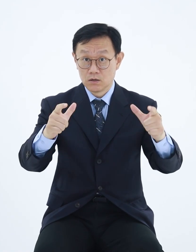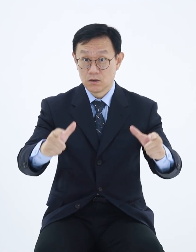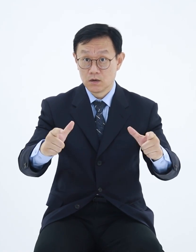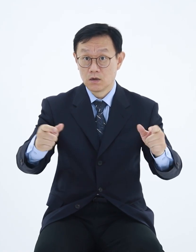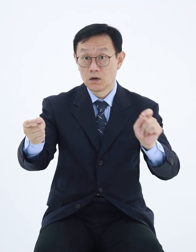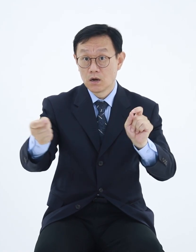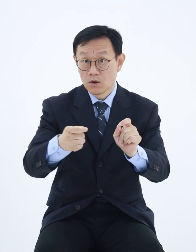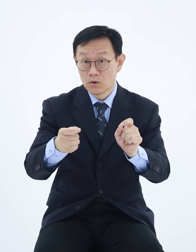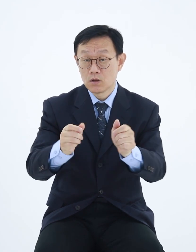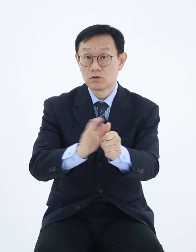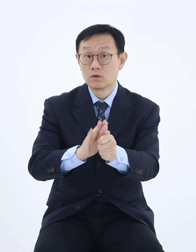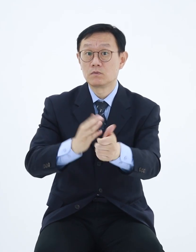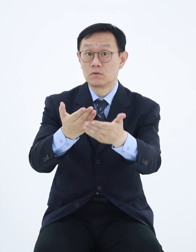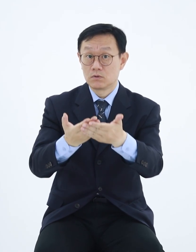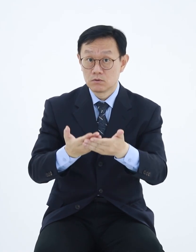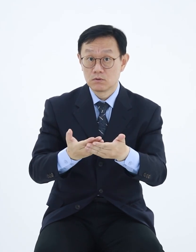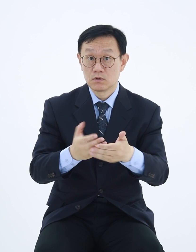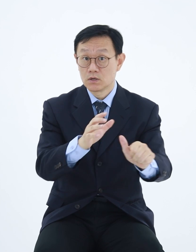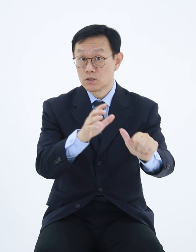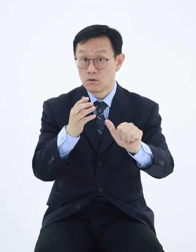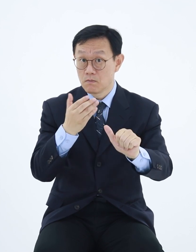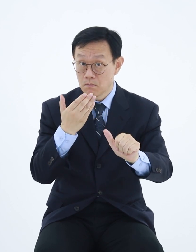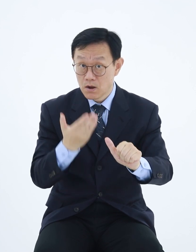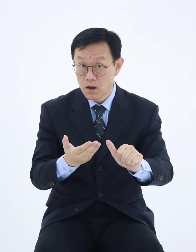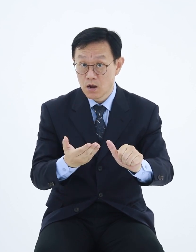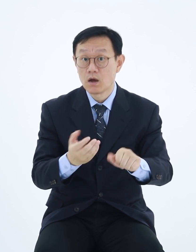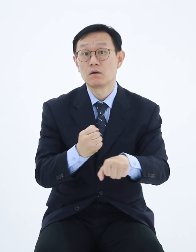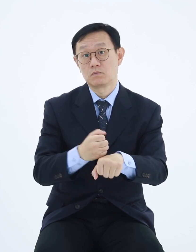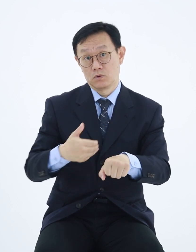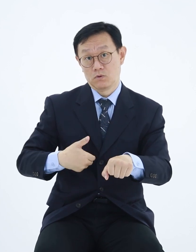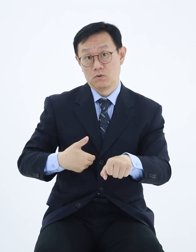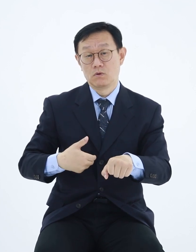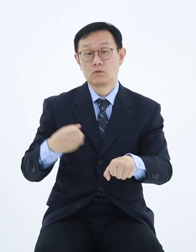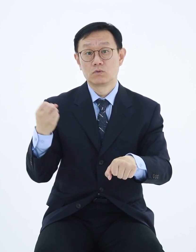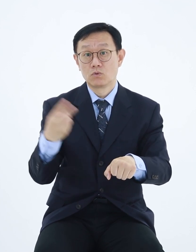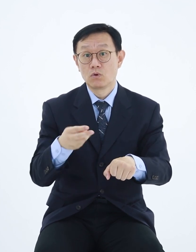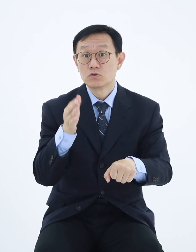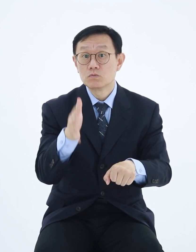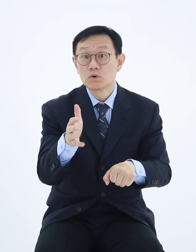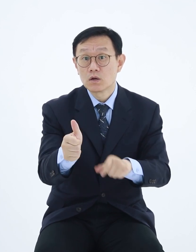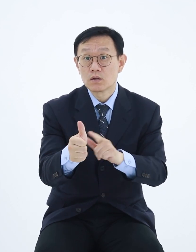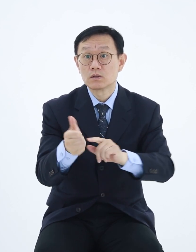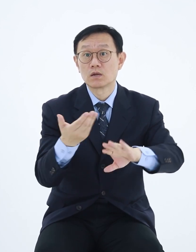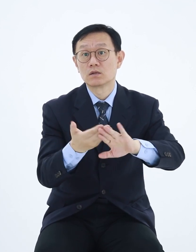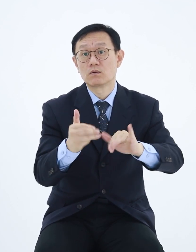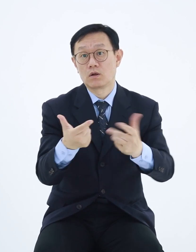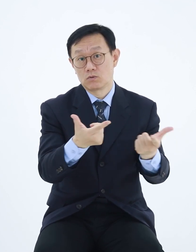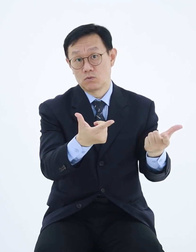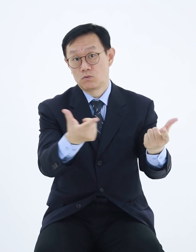이 서비스를 이용할 수 있어야 하며 보건 전문가는 다른 사람과 동등한 수준의 치료를 제공해야